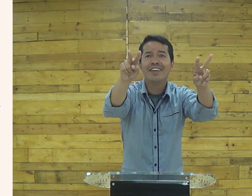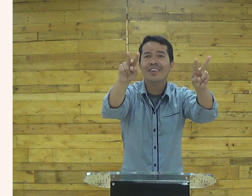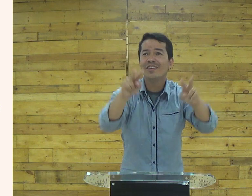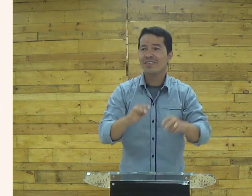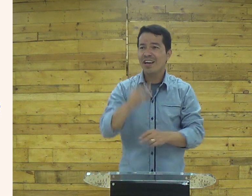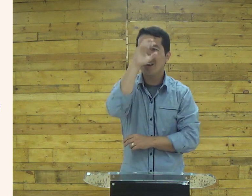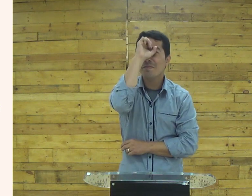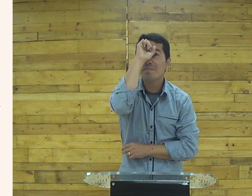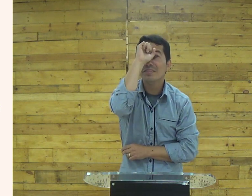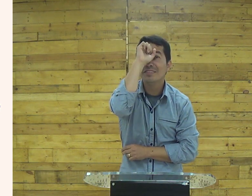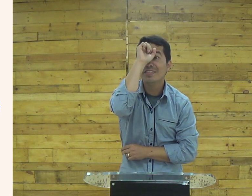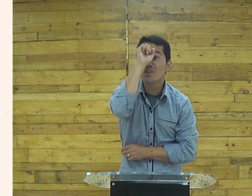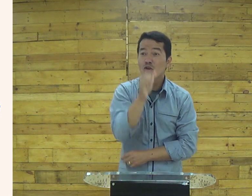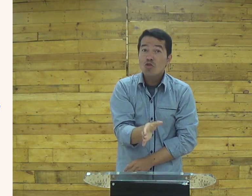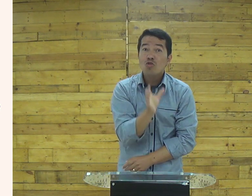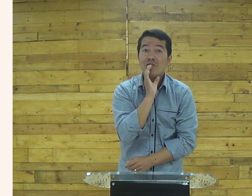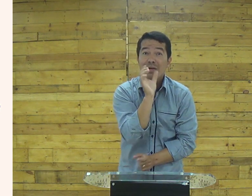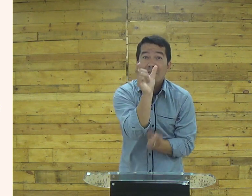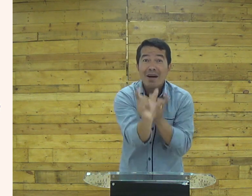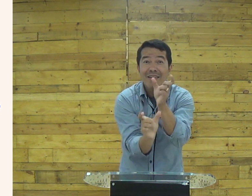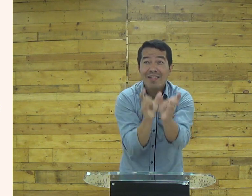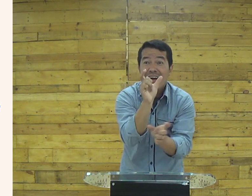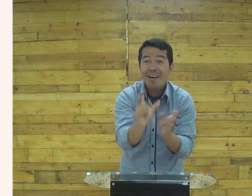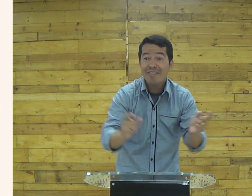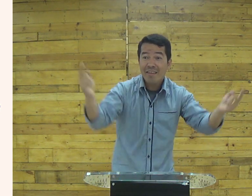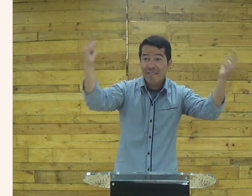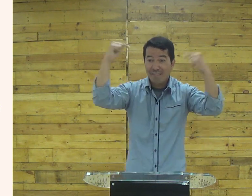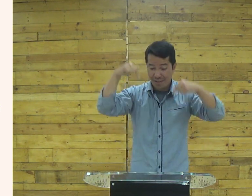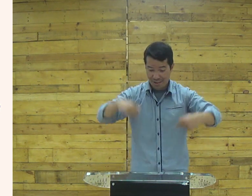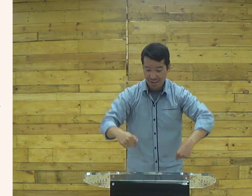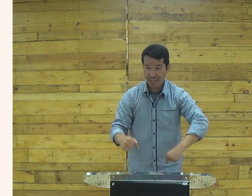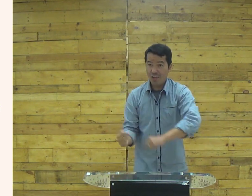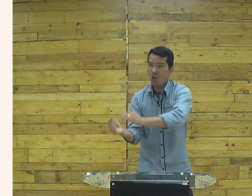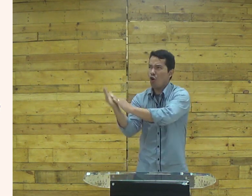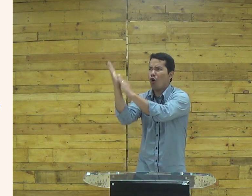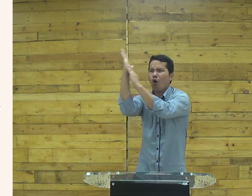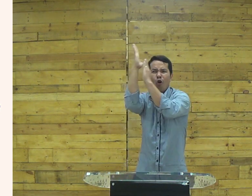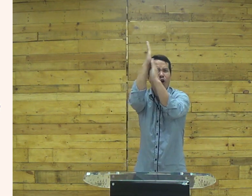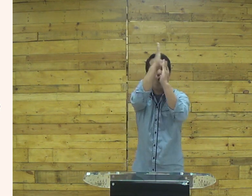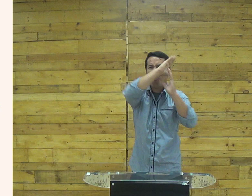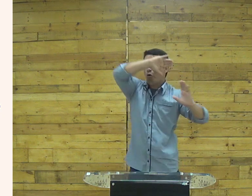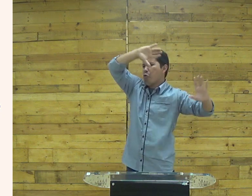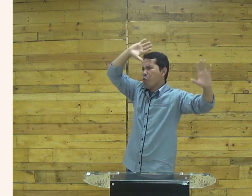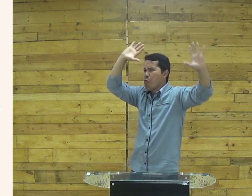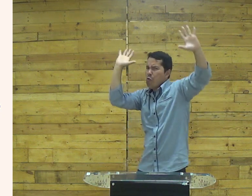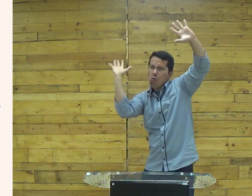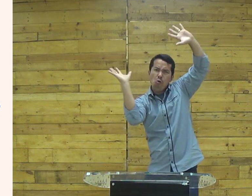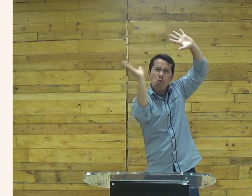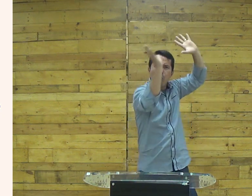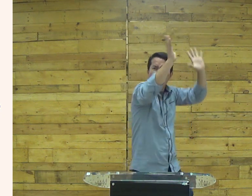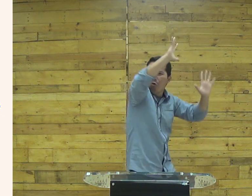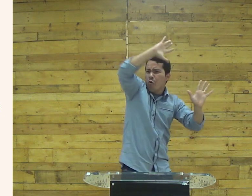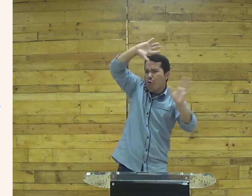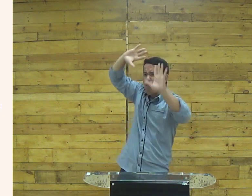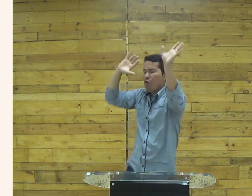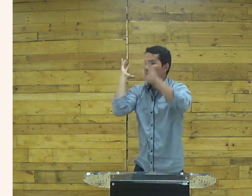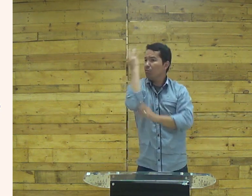Sim, viram, aprenderam, conheceram da palavra. Estiveram aqui louvando, inclusive.